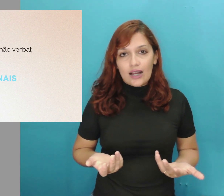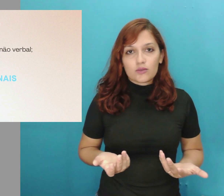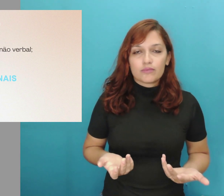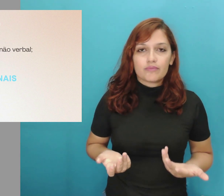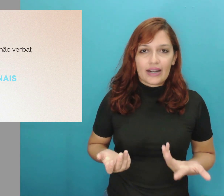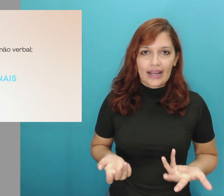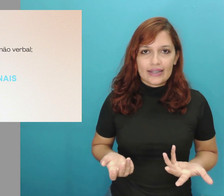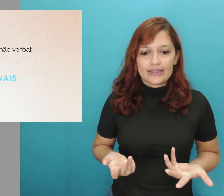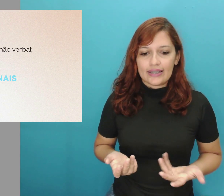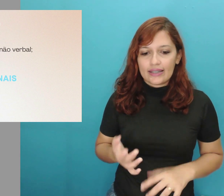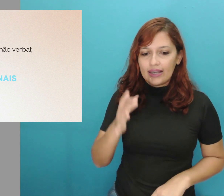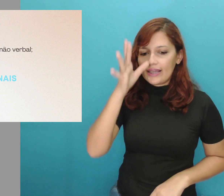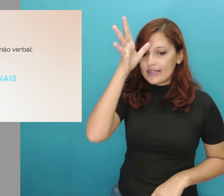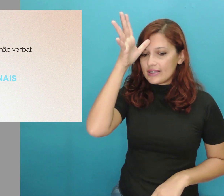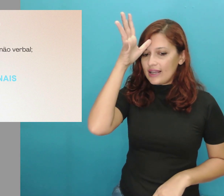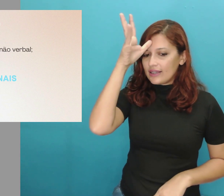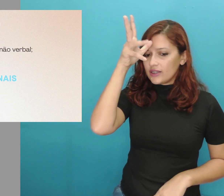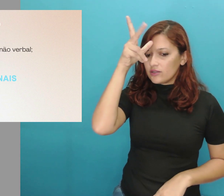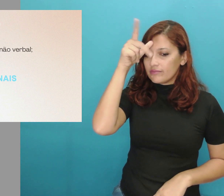sinal para galinha? É esse daqui, ó.